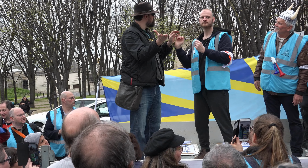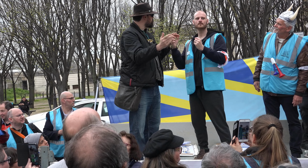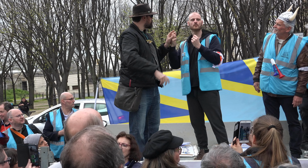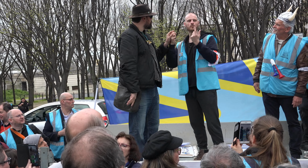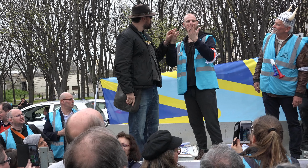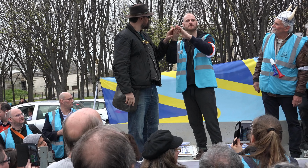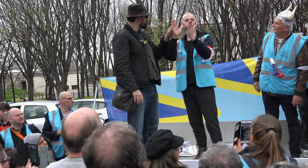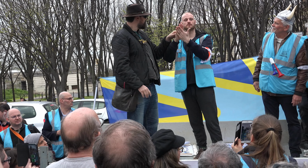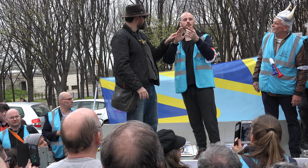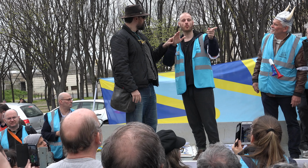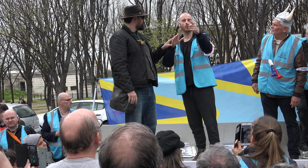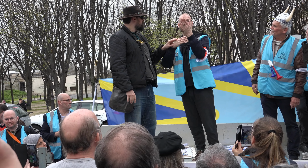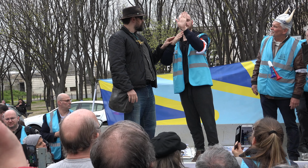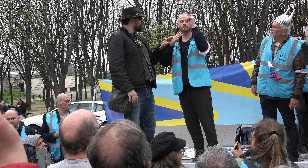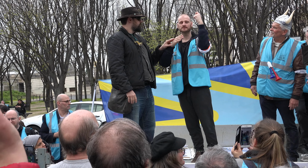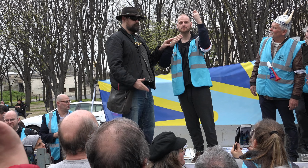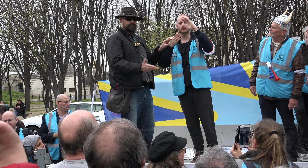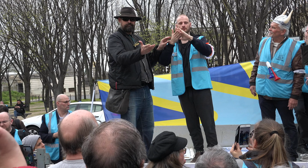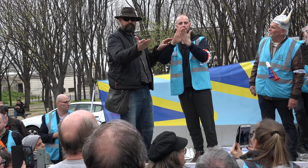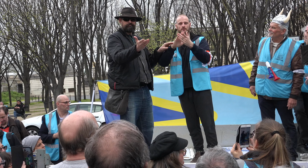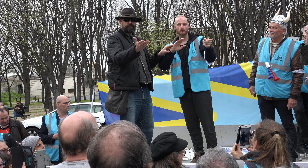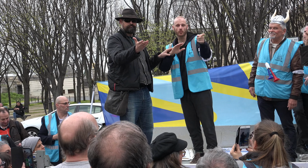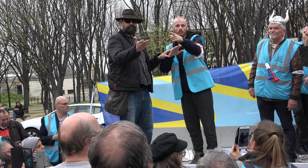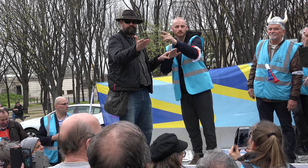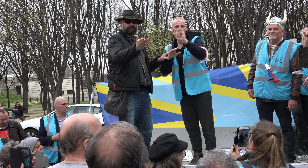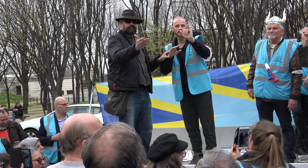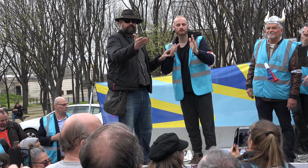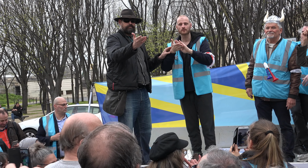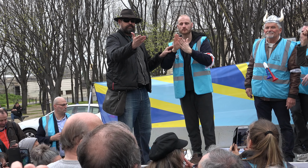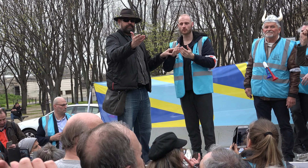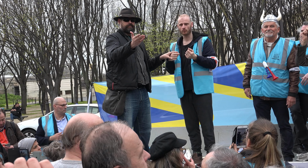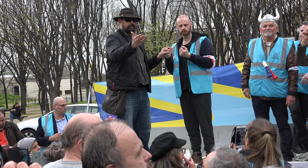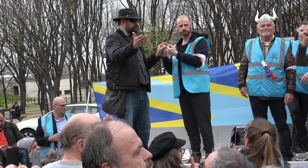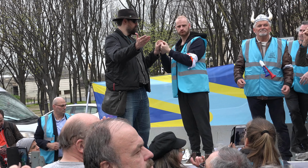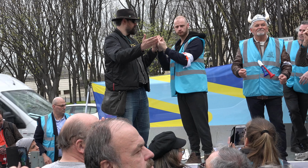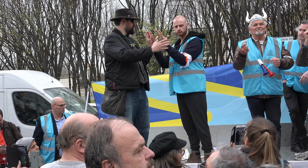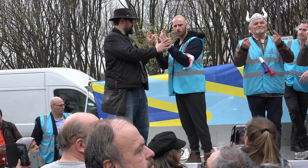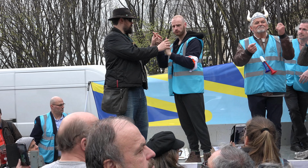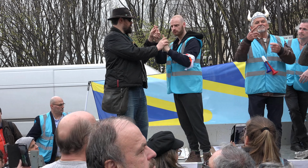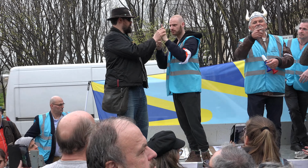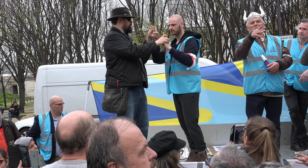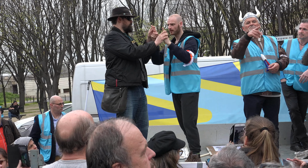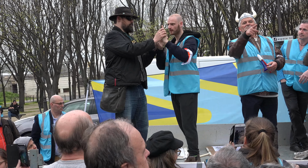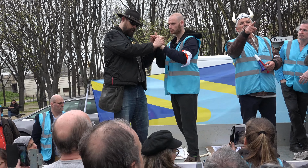Brantan? Combien y a-t-il d'associations, représentants d'associations, de présidents d'associations présents ici